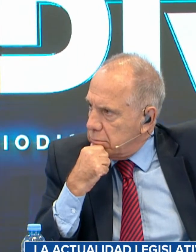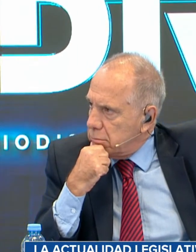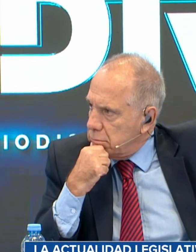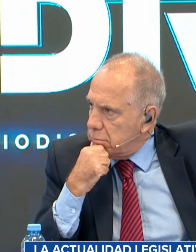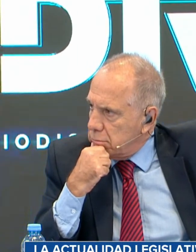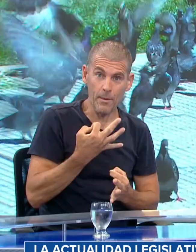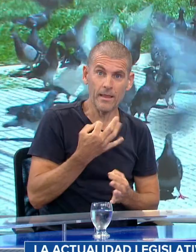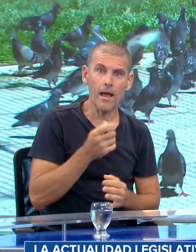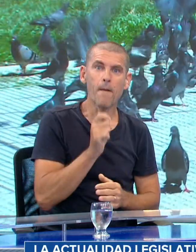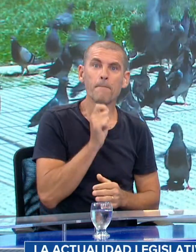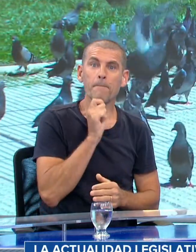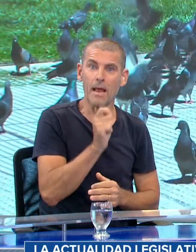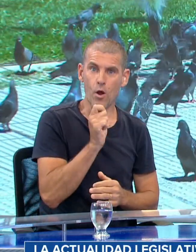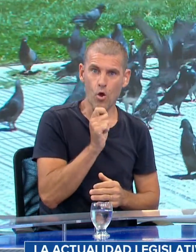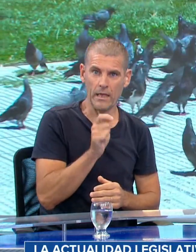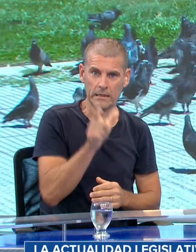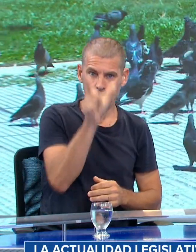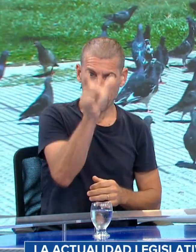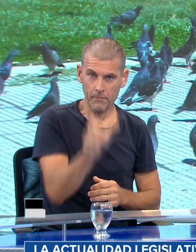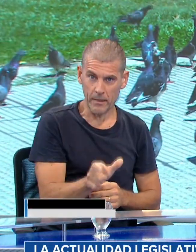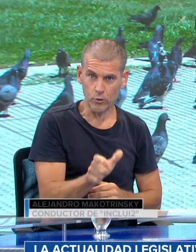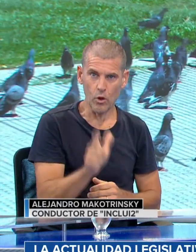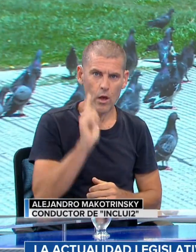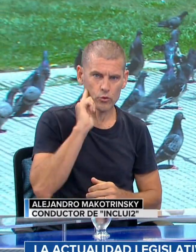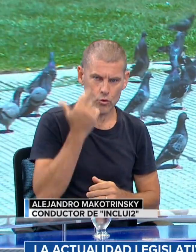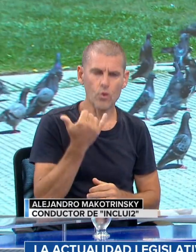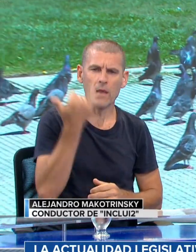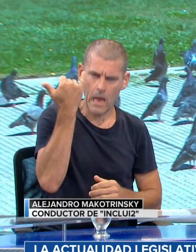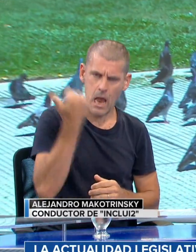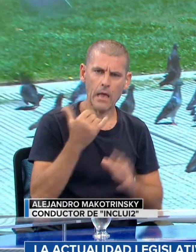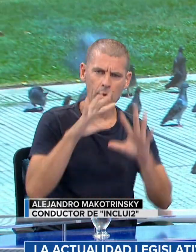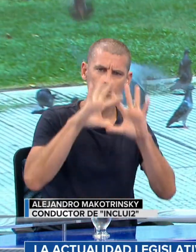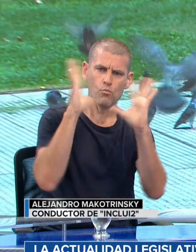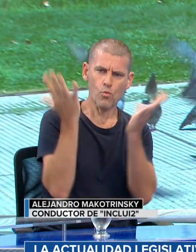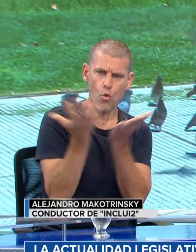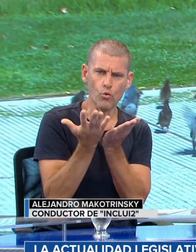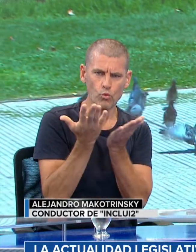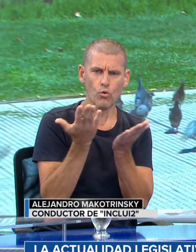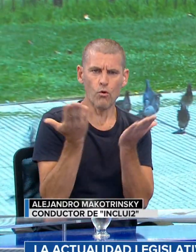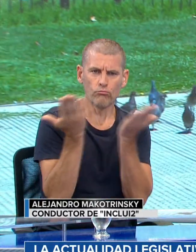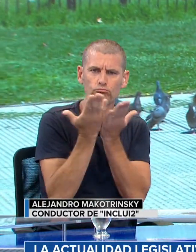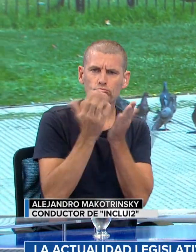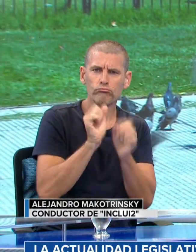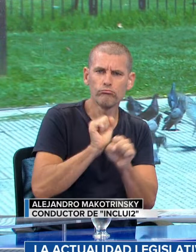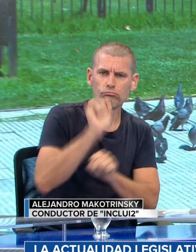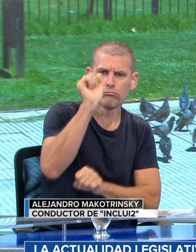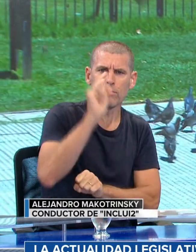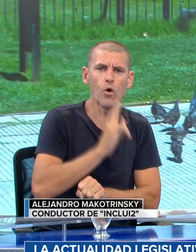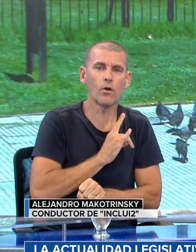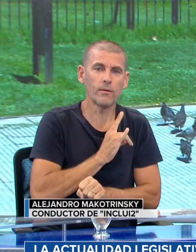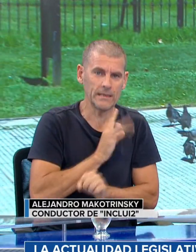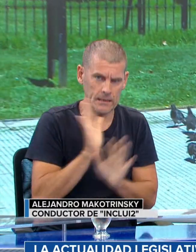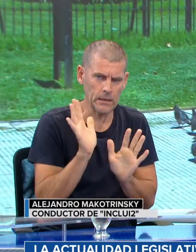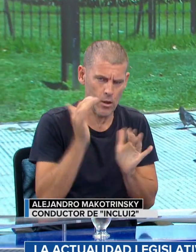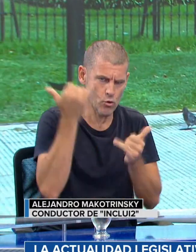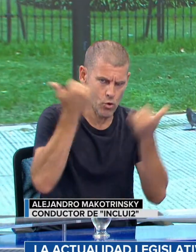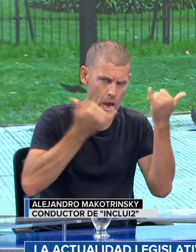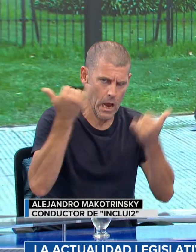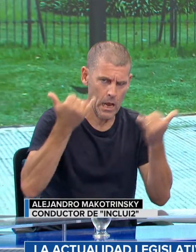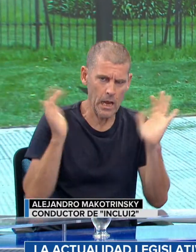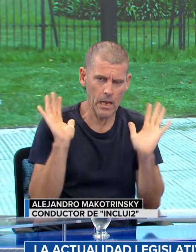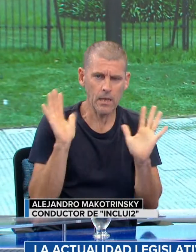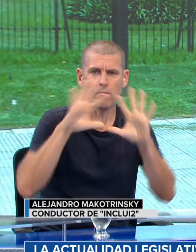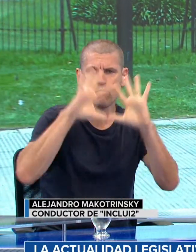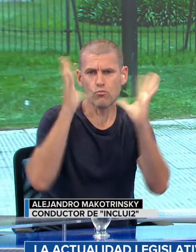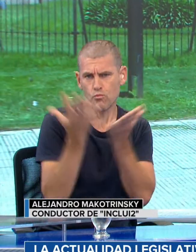Sí. Sí, a ver, en realidad lo que se habla de periodismo sordo, sí, hay